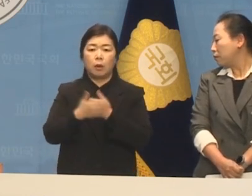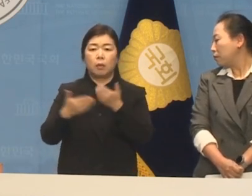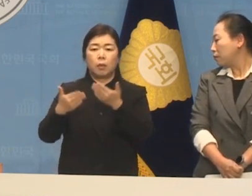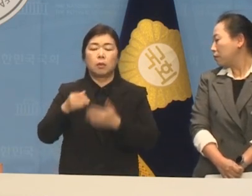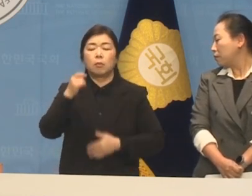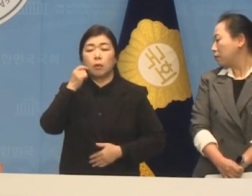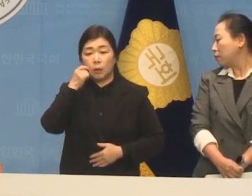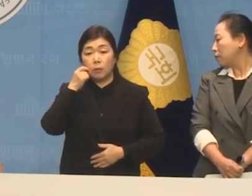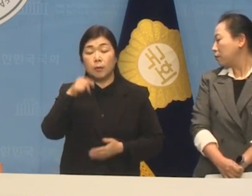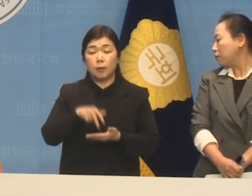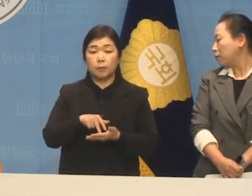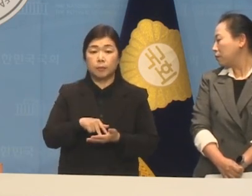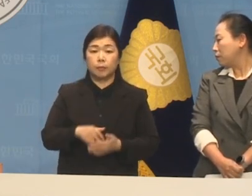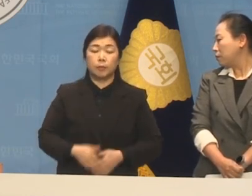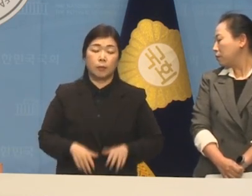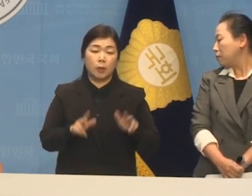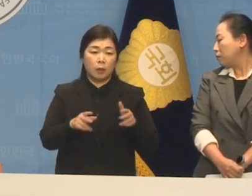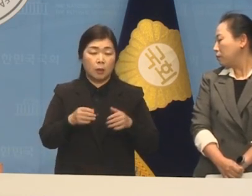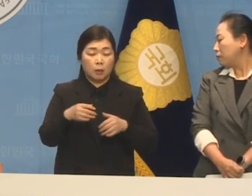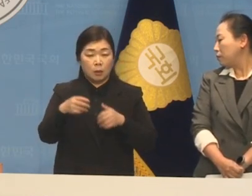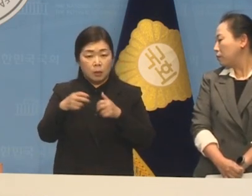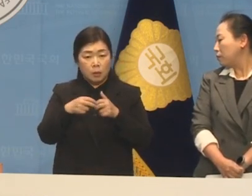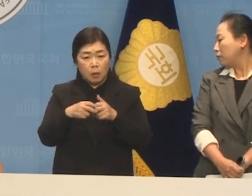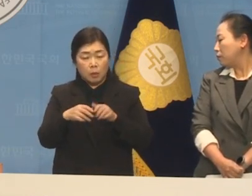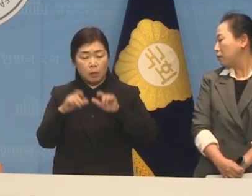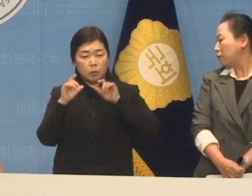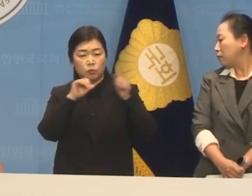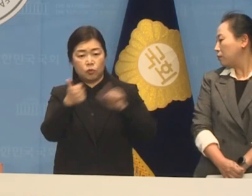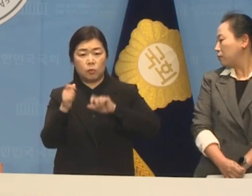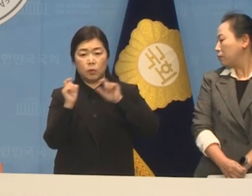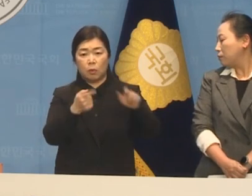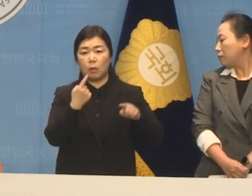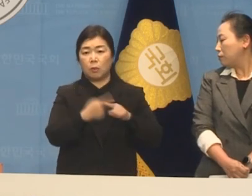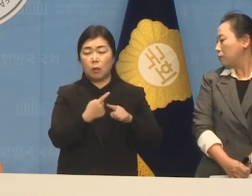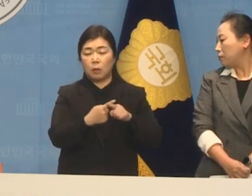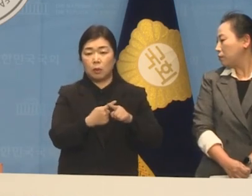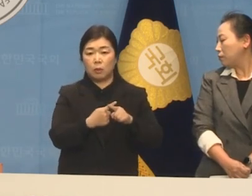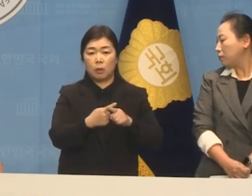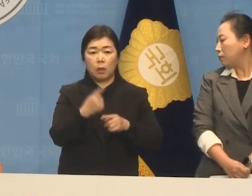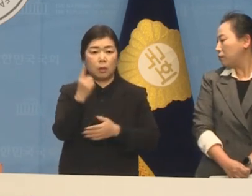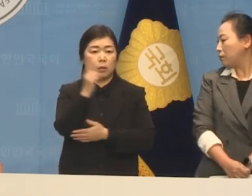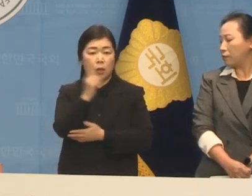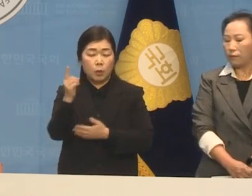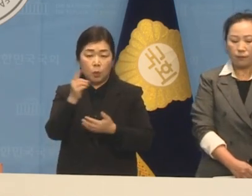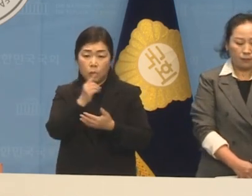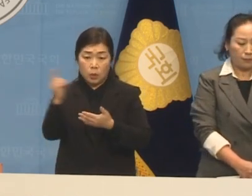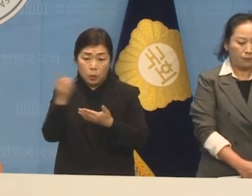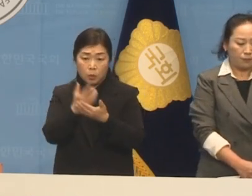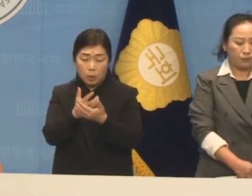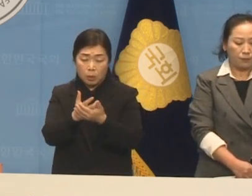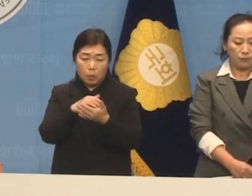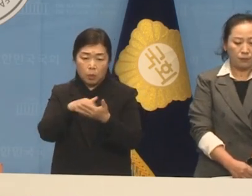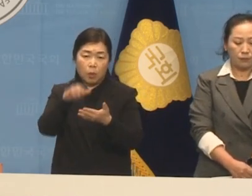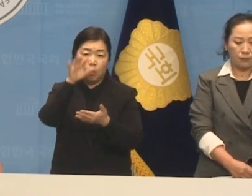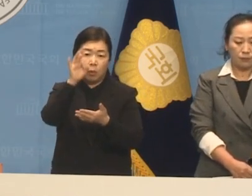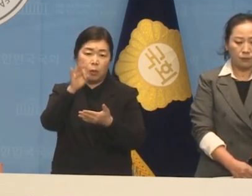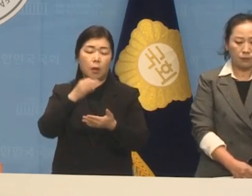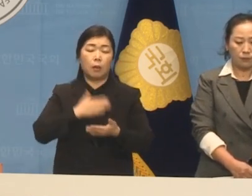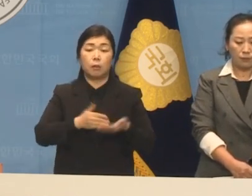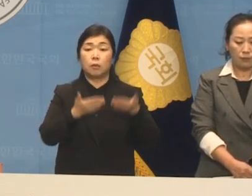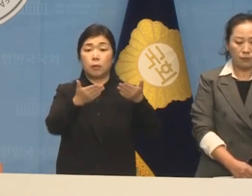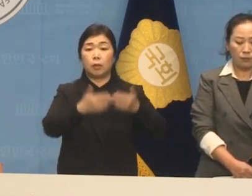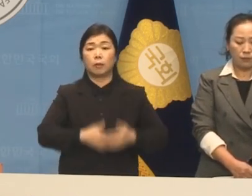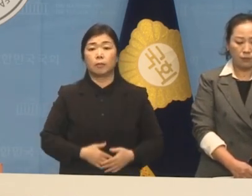있습니다. 현대의학의 사망선고와 다름없는 데이터베이스의 수치입니다. 이러한